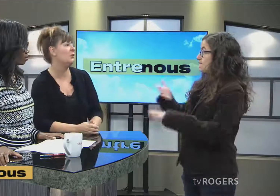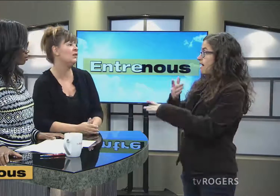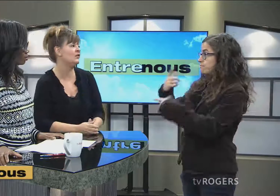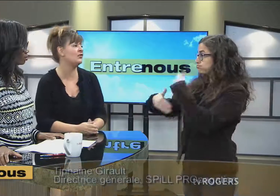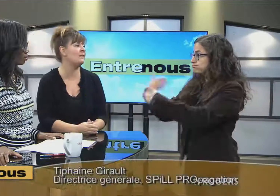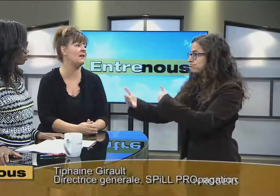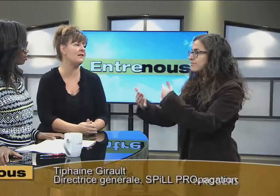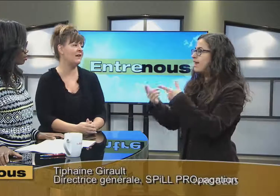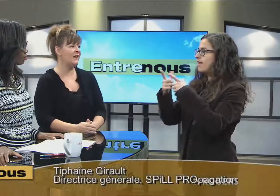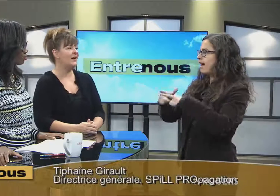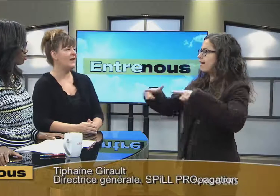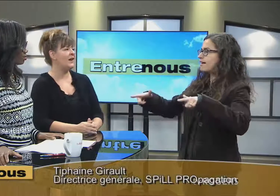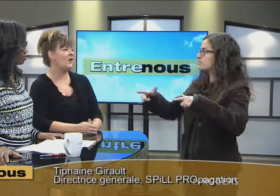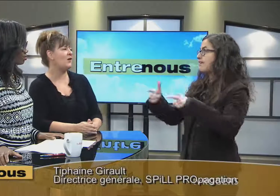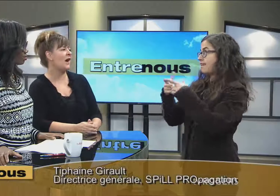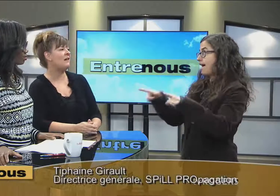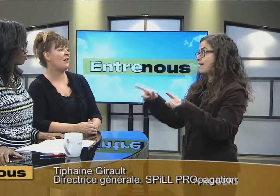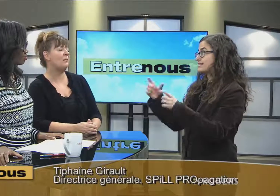Oui, justement.